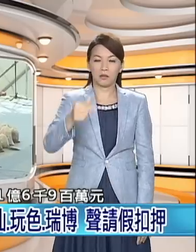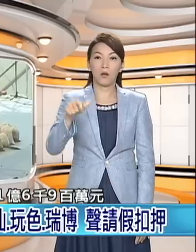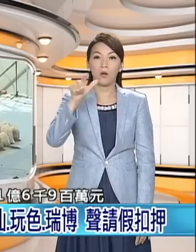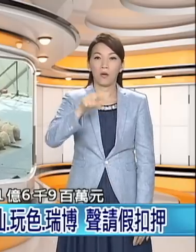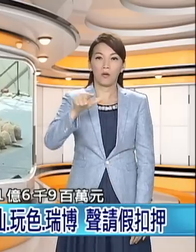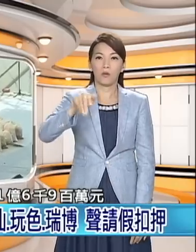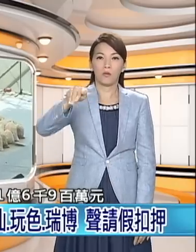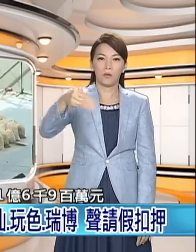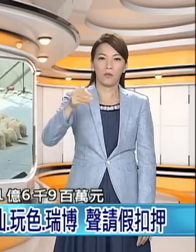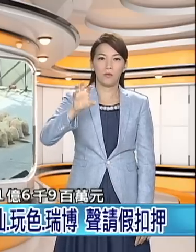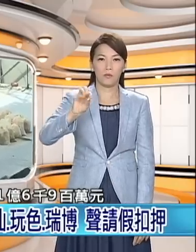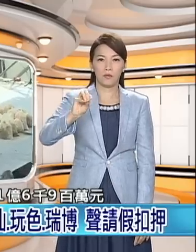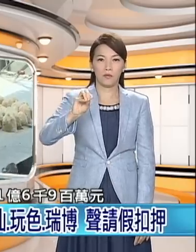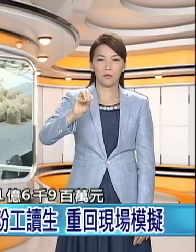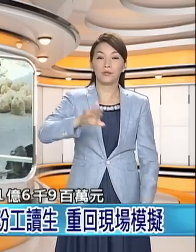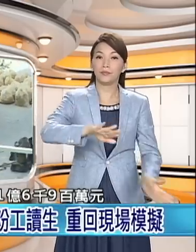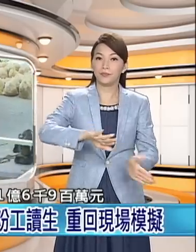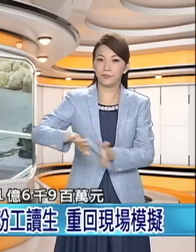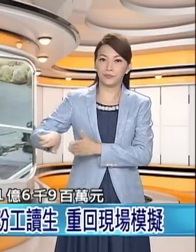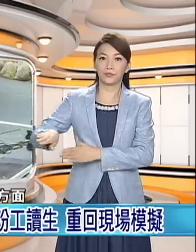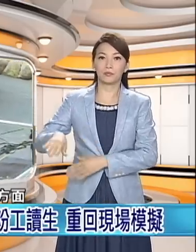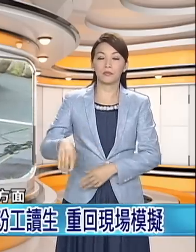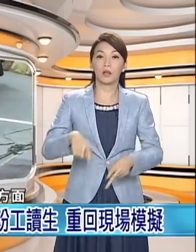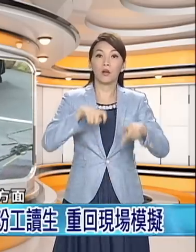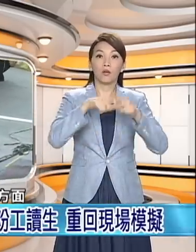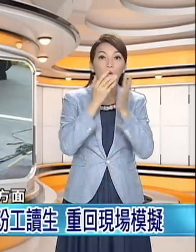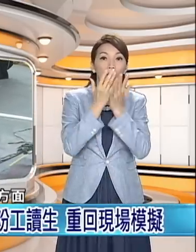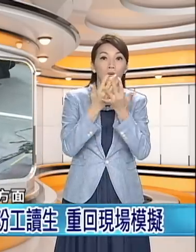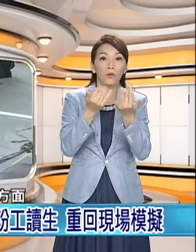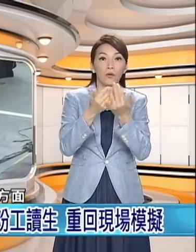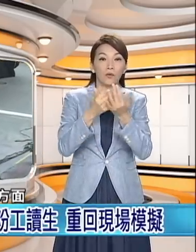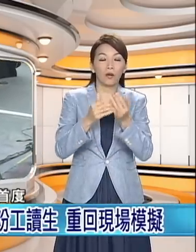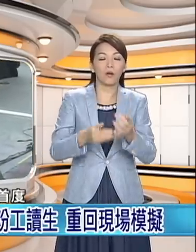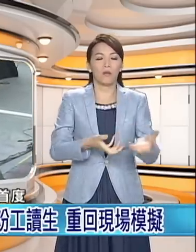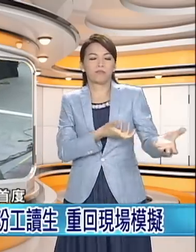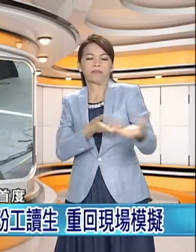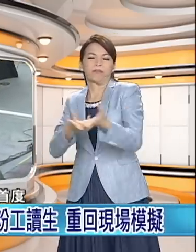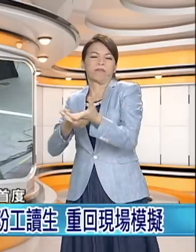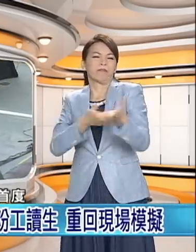1亿6900万元。而在另外一方面，检方昨天